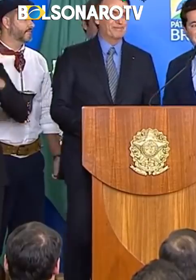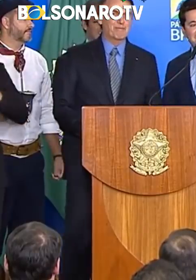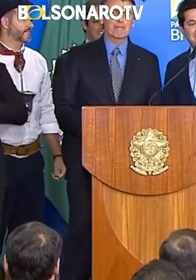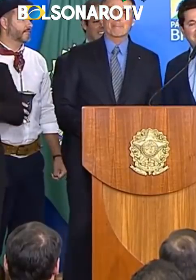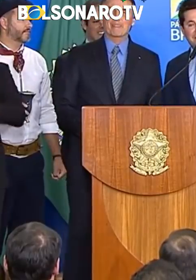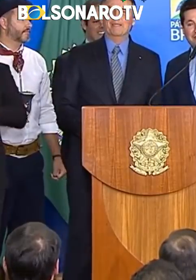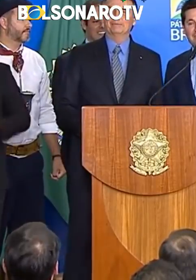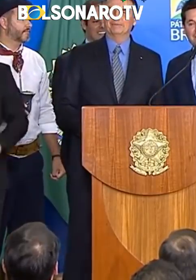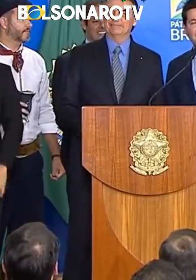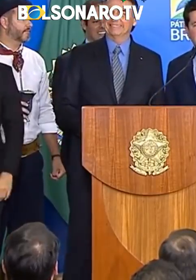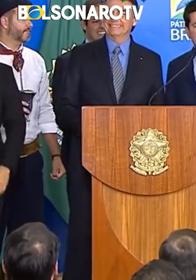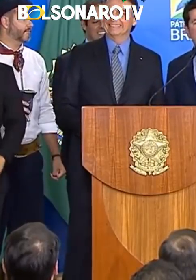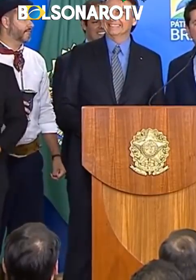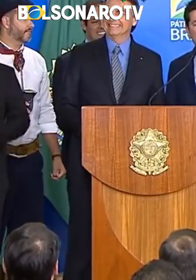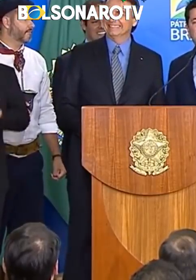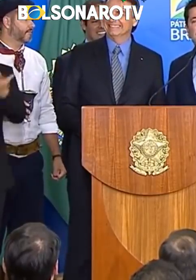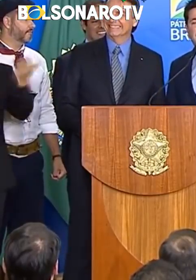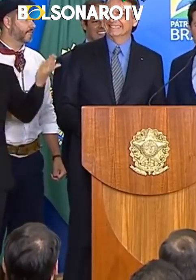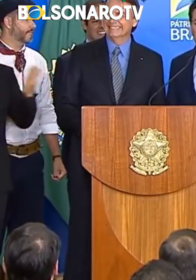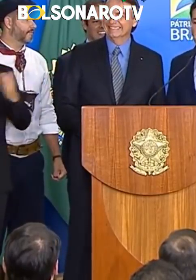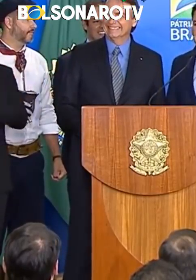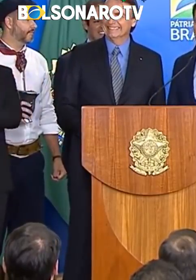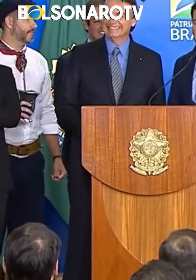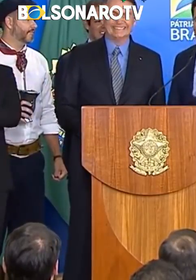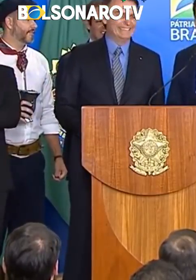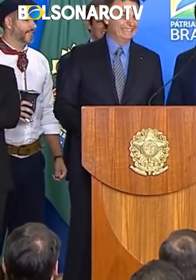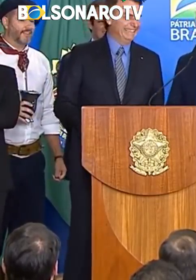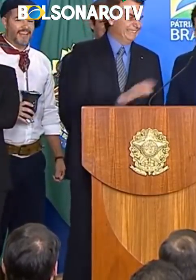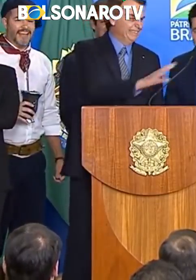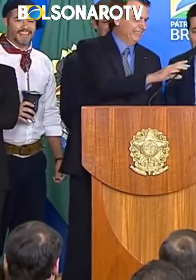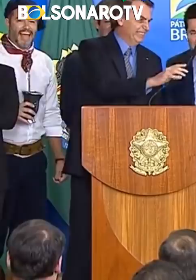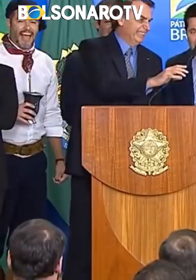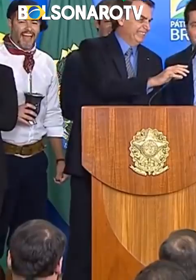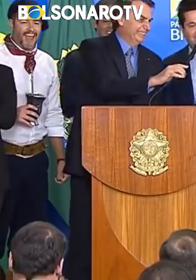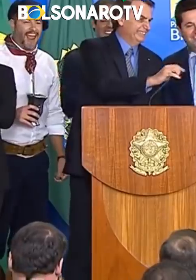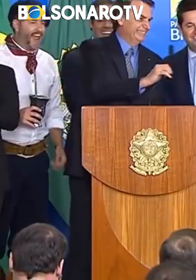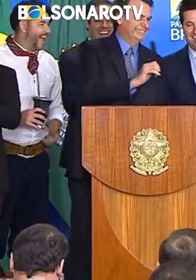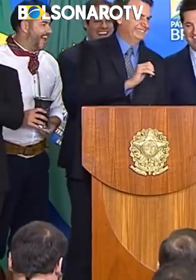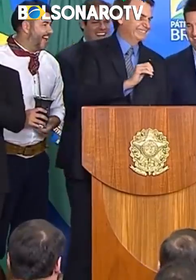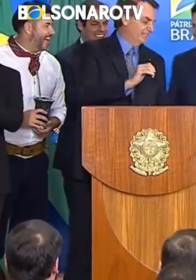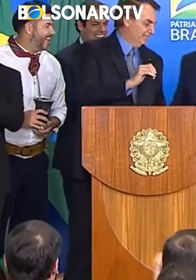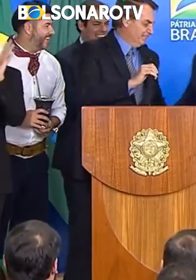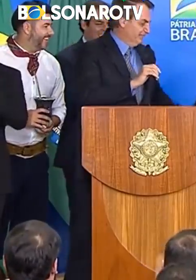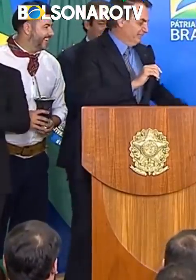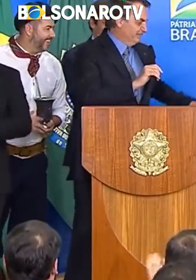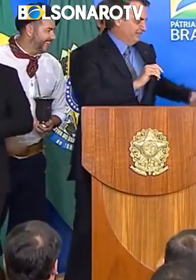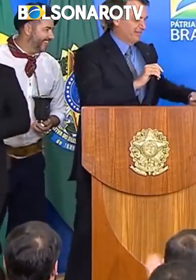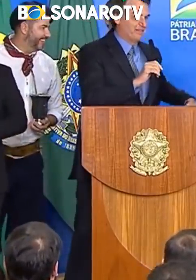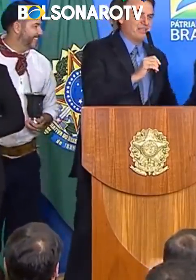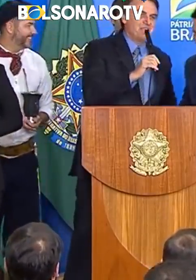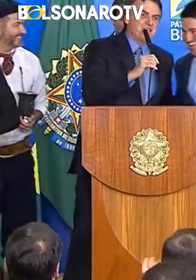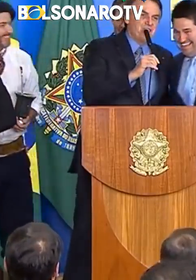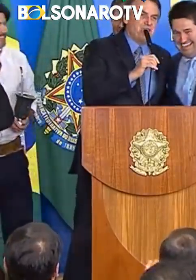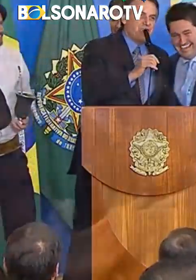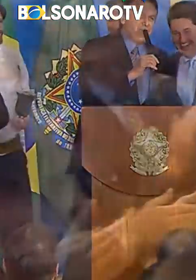que aqui neste entreveiro só tem gaúcho guerreiro para ir pelendo até o fim. Viva o Brasil!